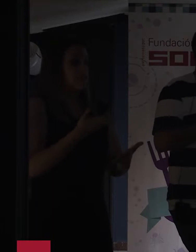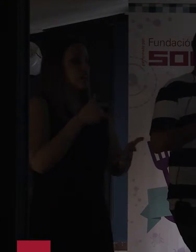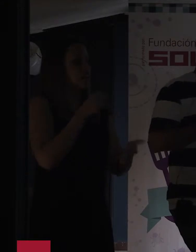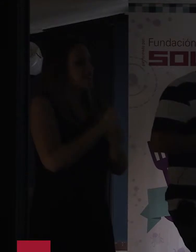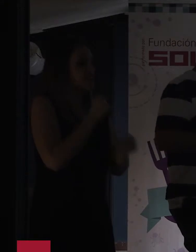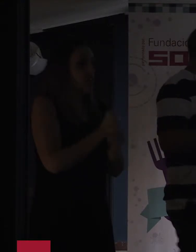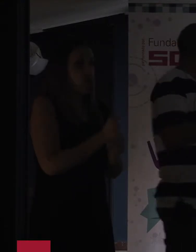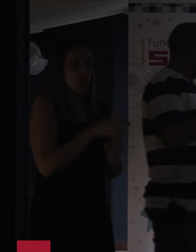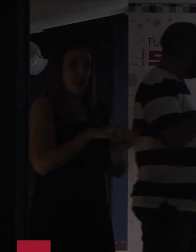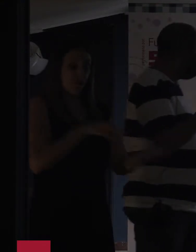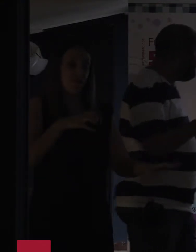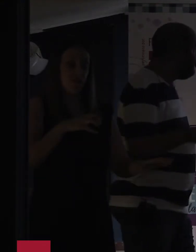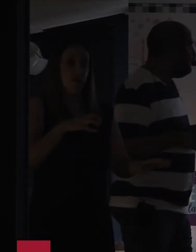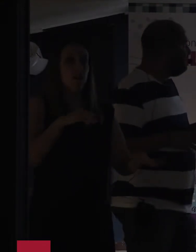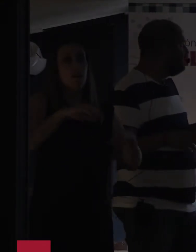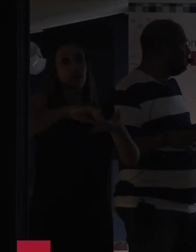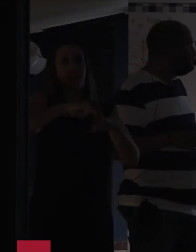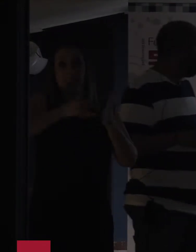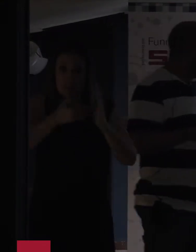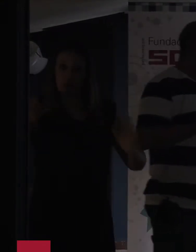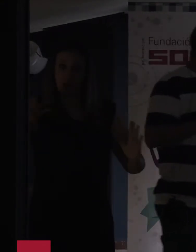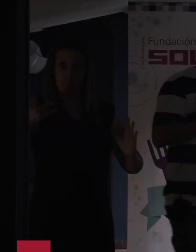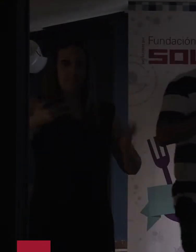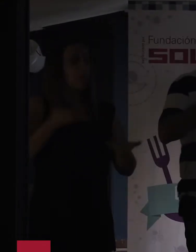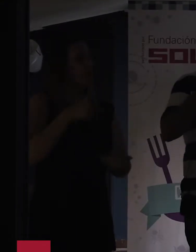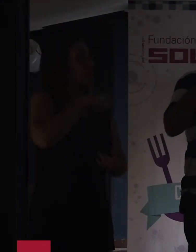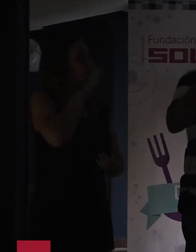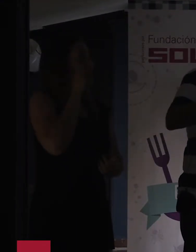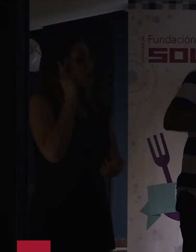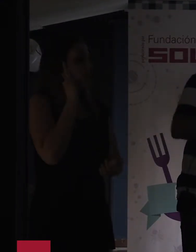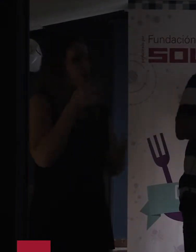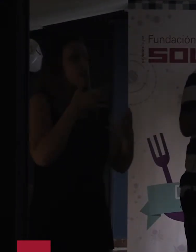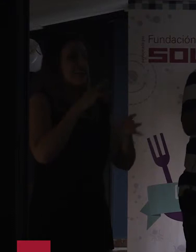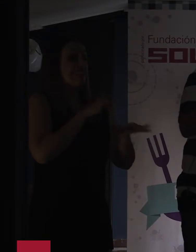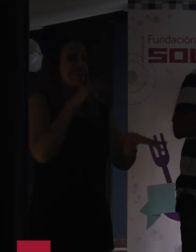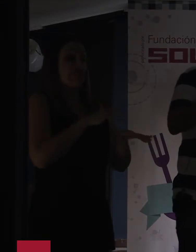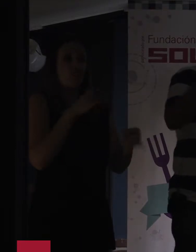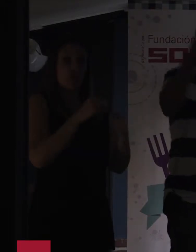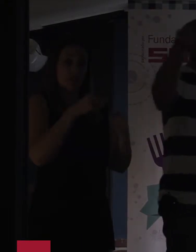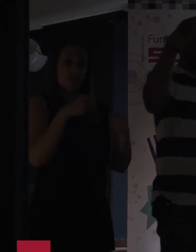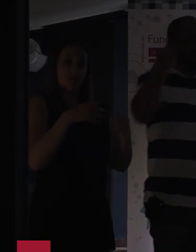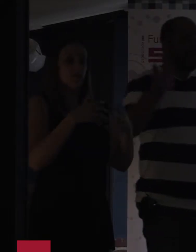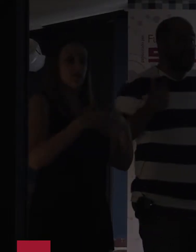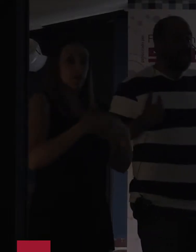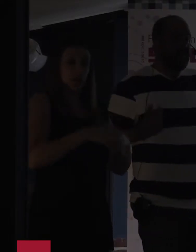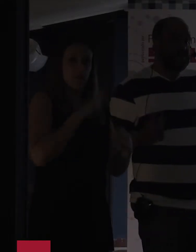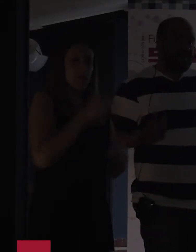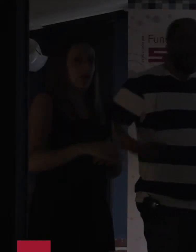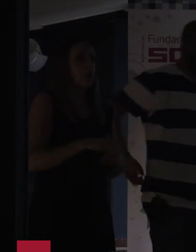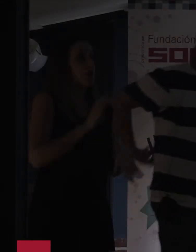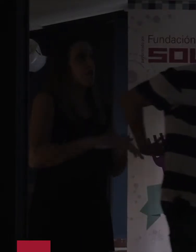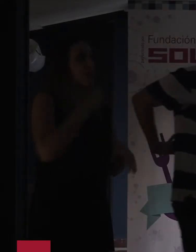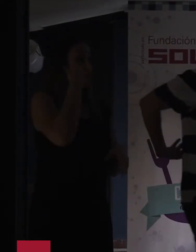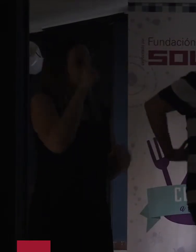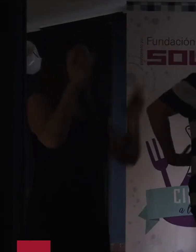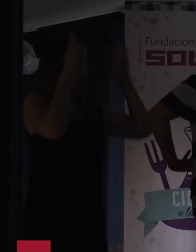es trabajo de ingeniería. En Francia, en el CNRS, fabrican los sensores. ¿Por qué? Porque para detectar que el cerebro está